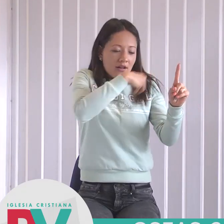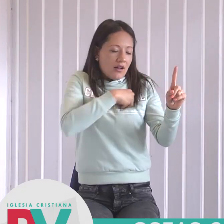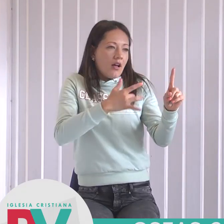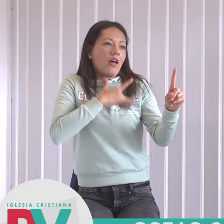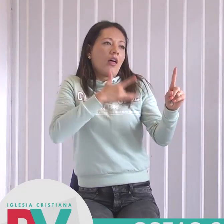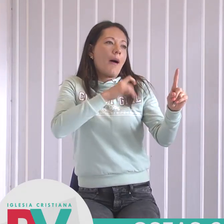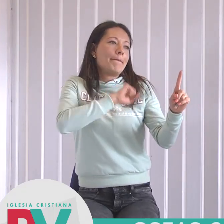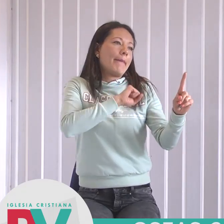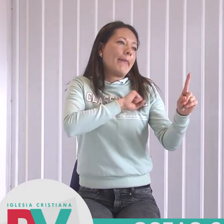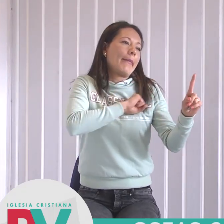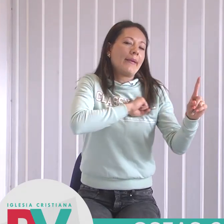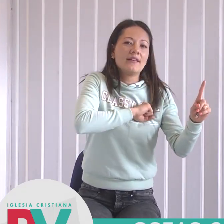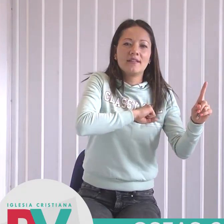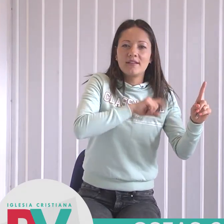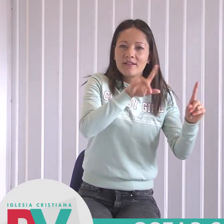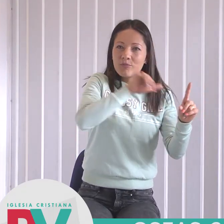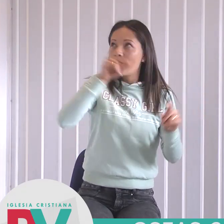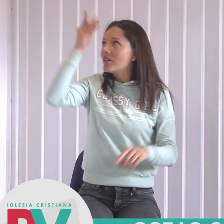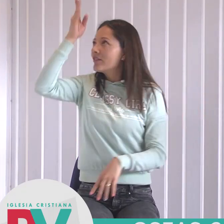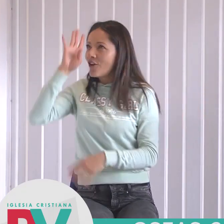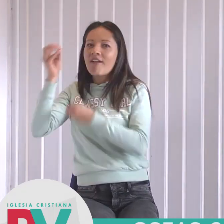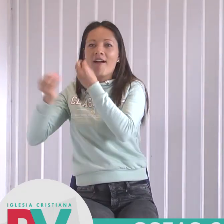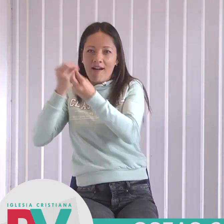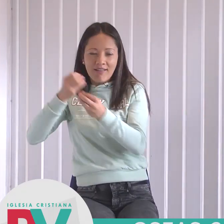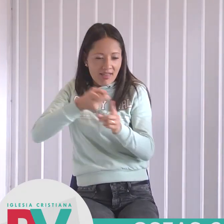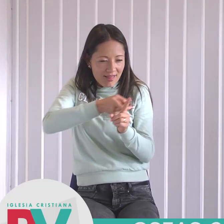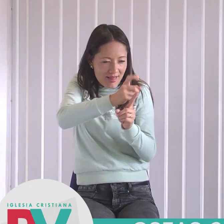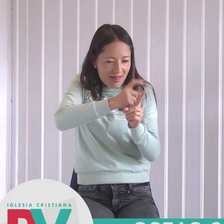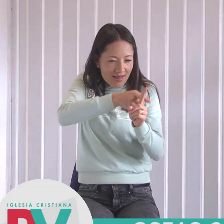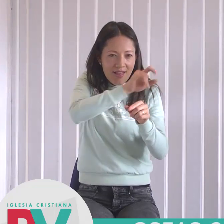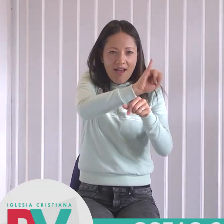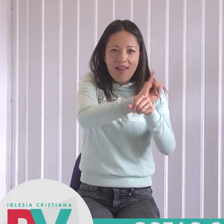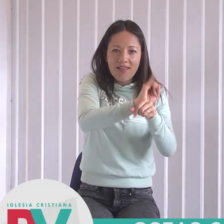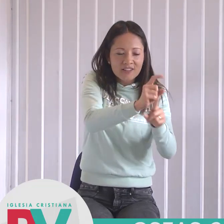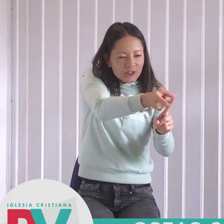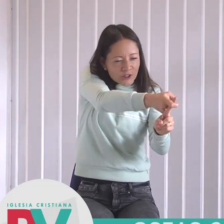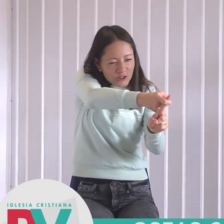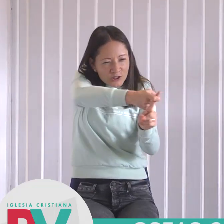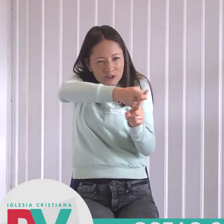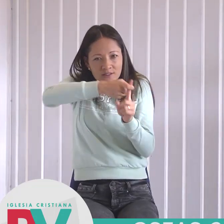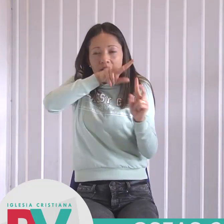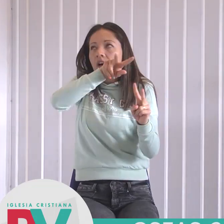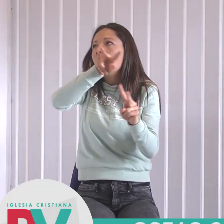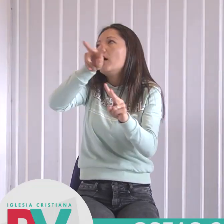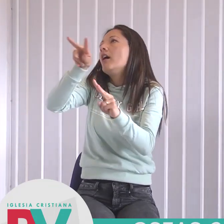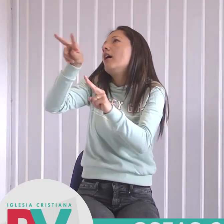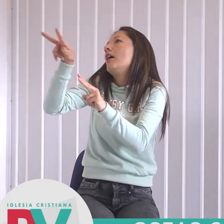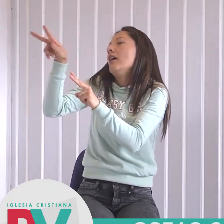él. Eso va a ser Dios. La va a traer al desierto.